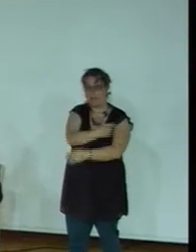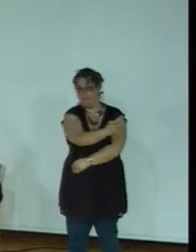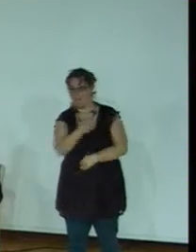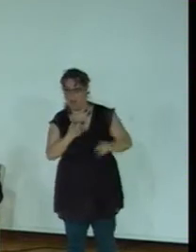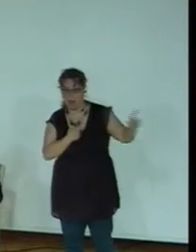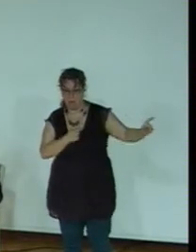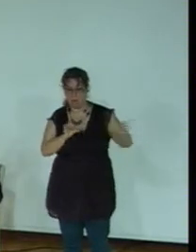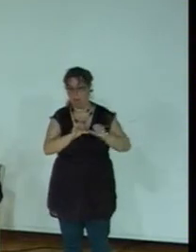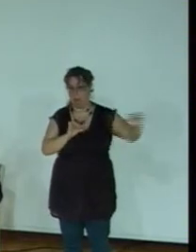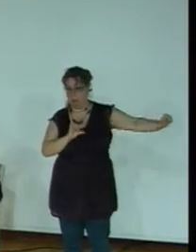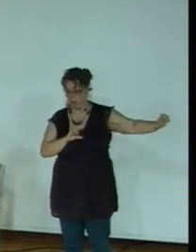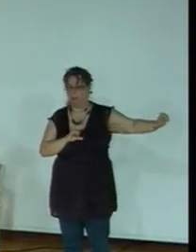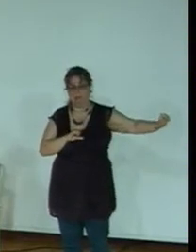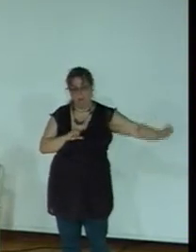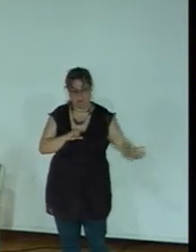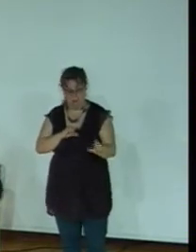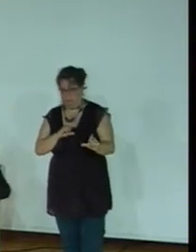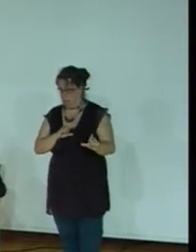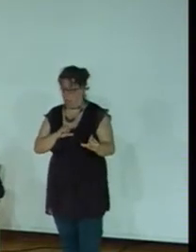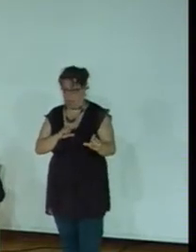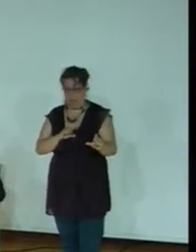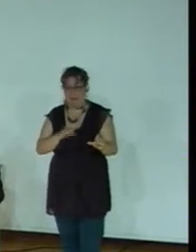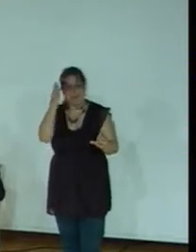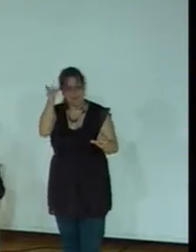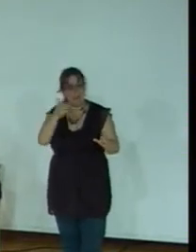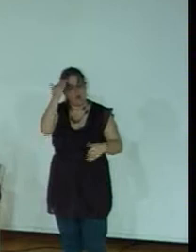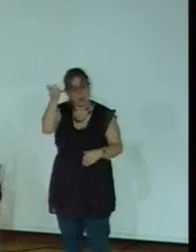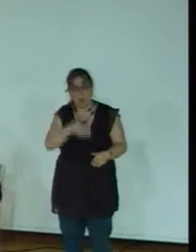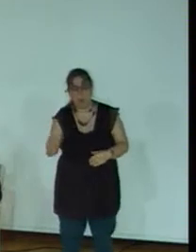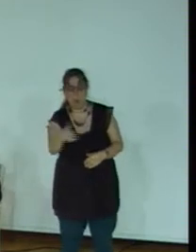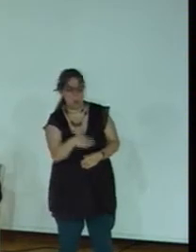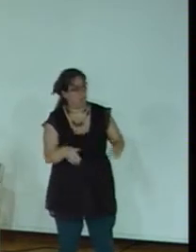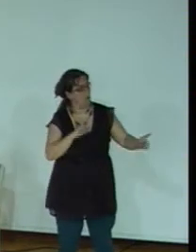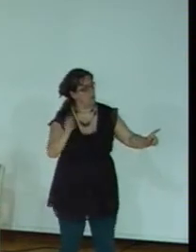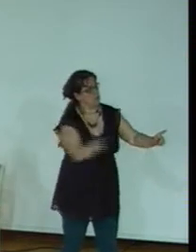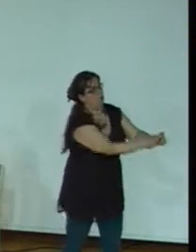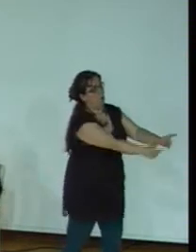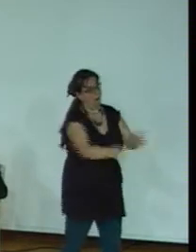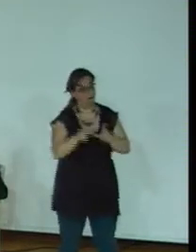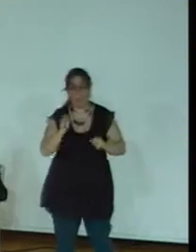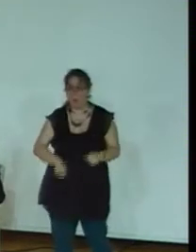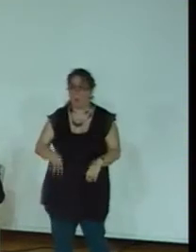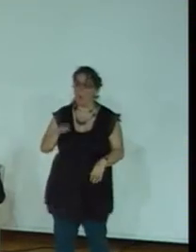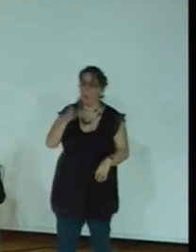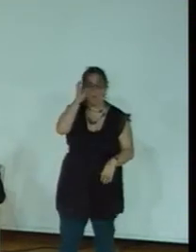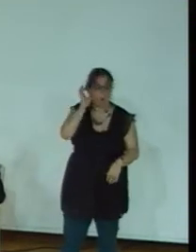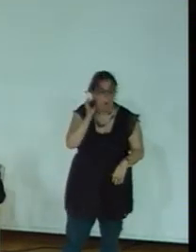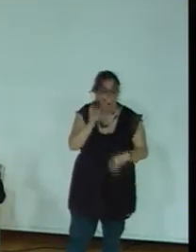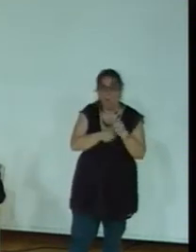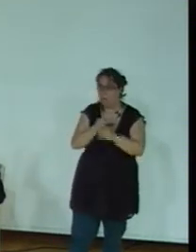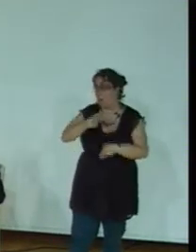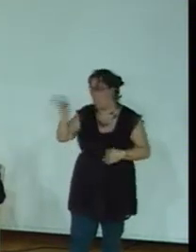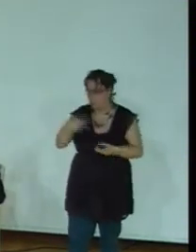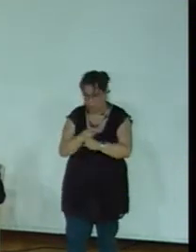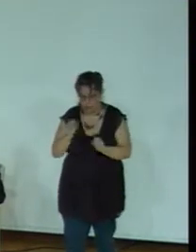empêchera d'y accéder avec des moyens normaux. Donc, si vous connaissez les moyens de contournement, ça sera très facile de les contourner, avec Tor, avec d'autres